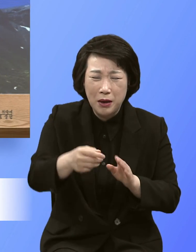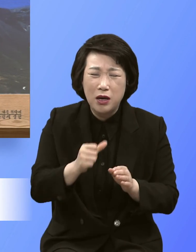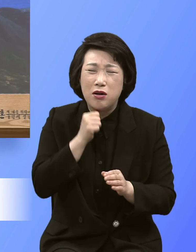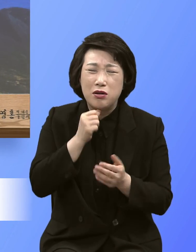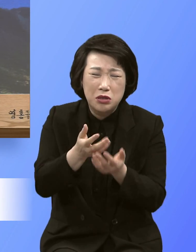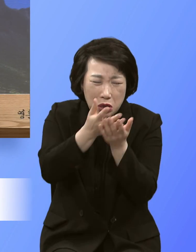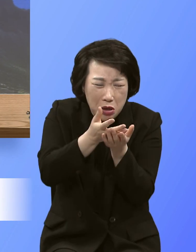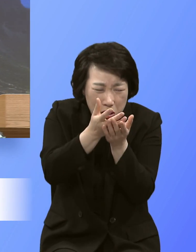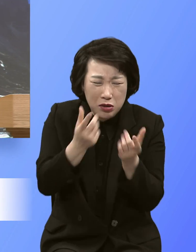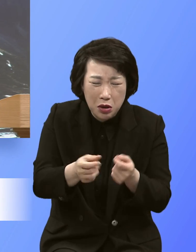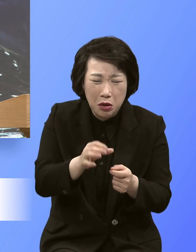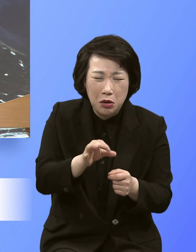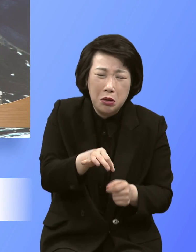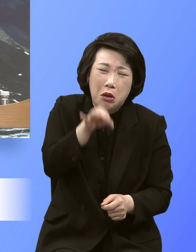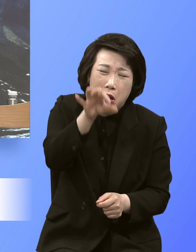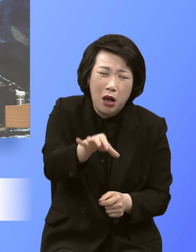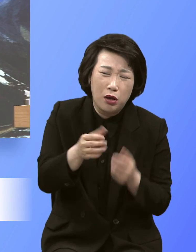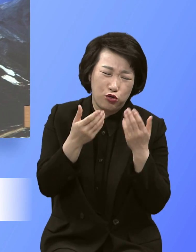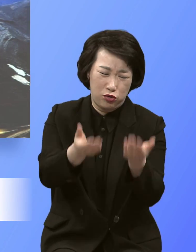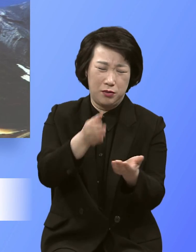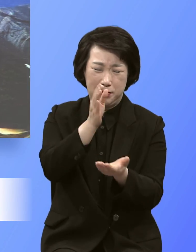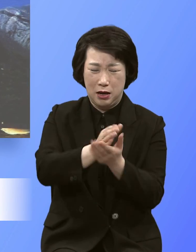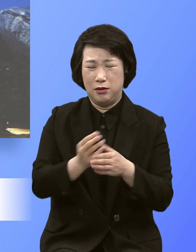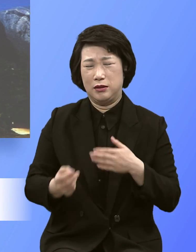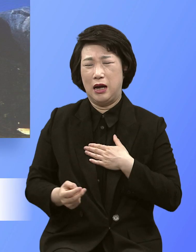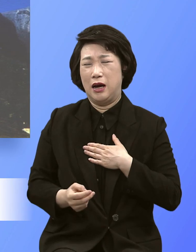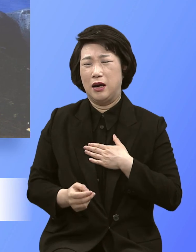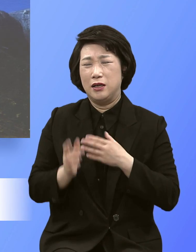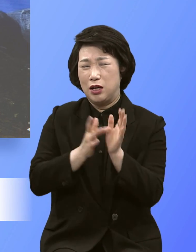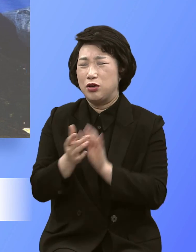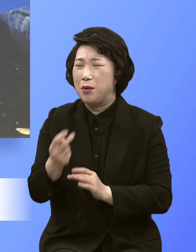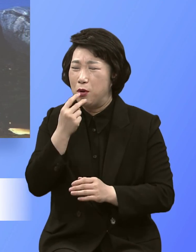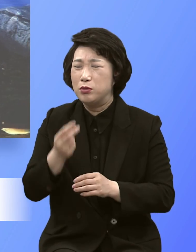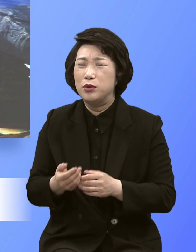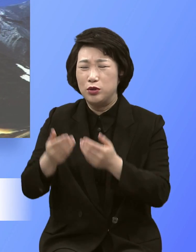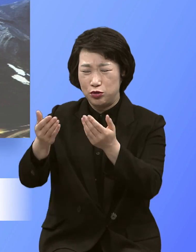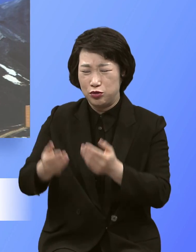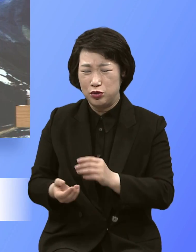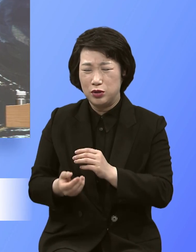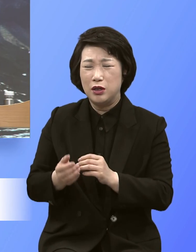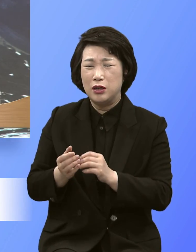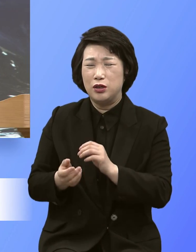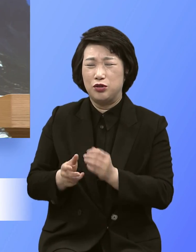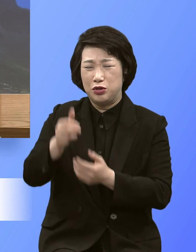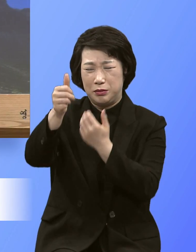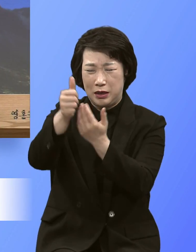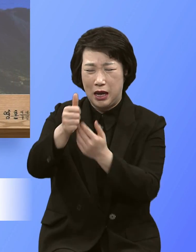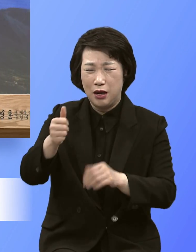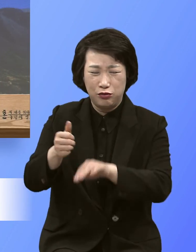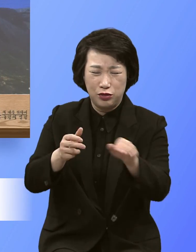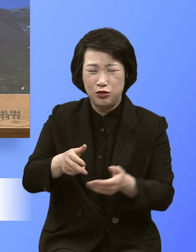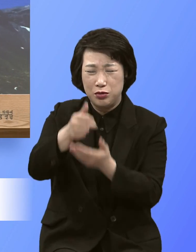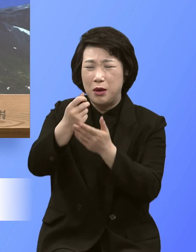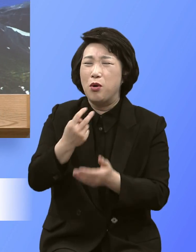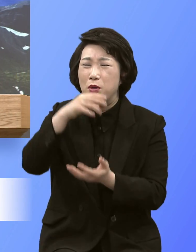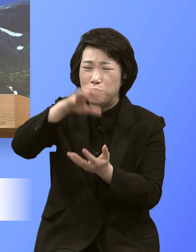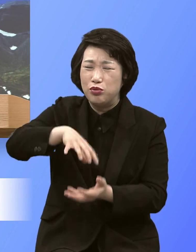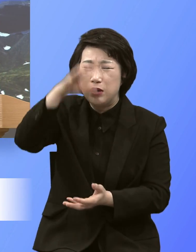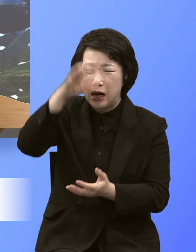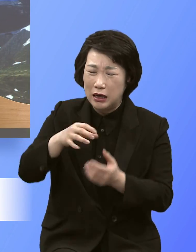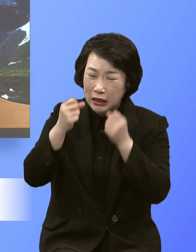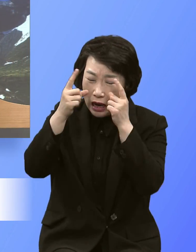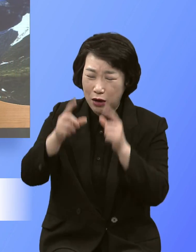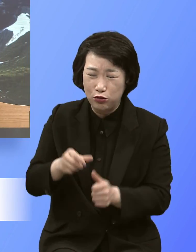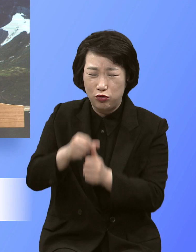하지 말게 하시고 자기 목숨을 대속물로 주님 앞에 목숨의 분량을 깨닫고